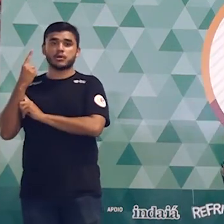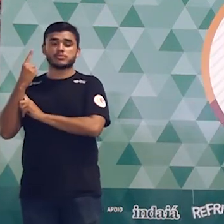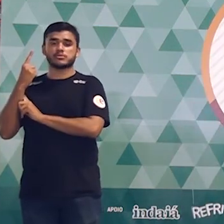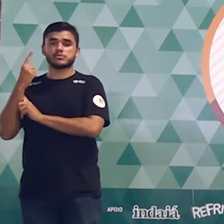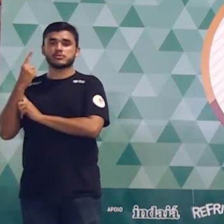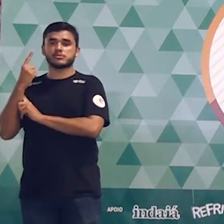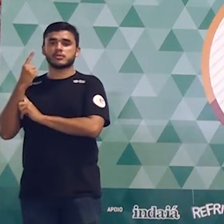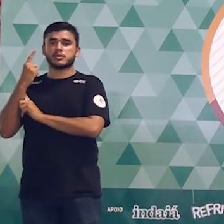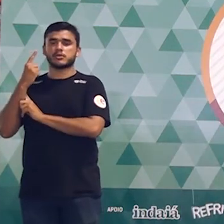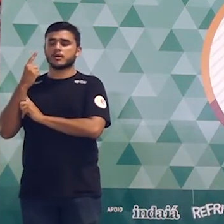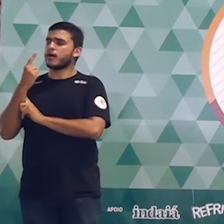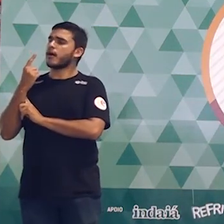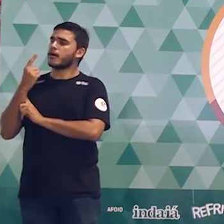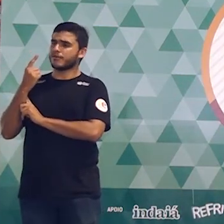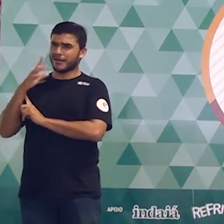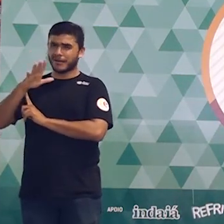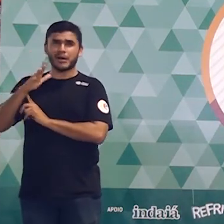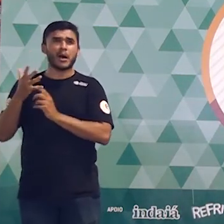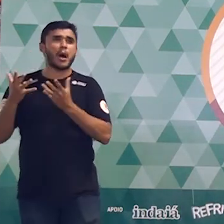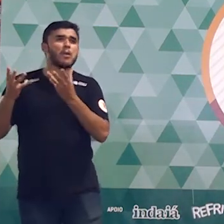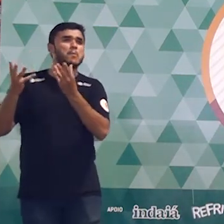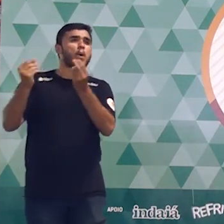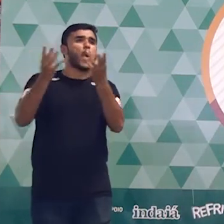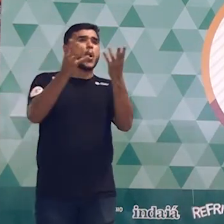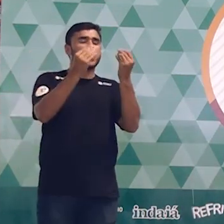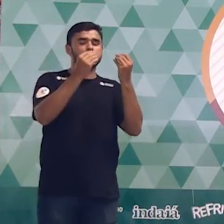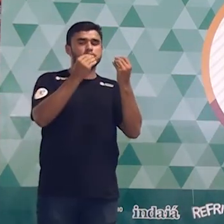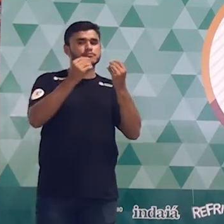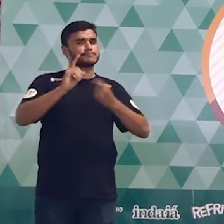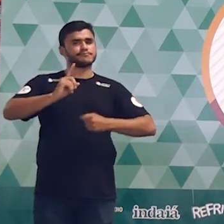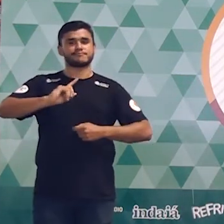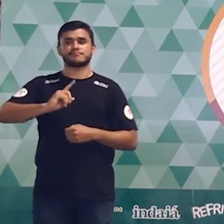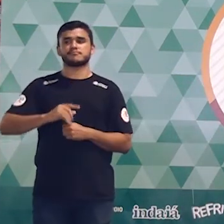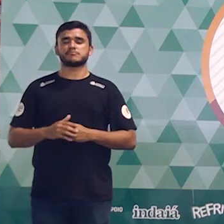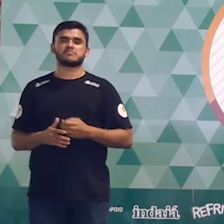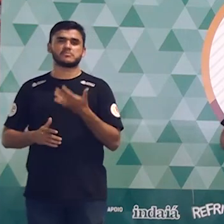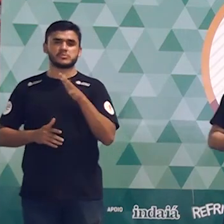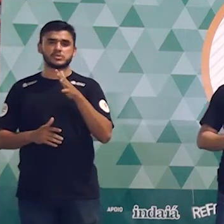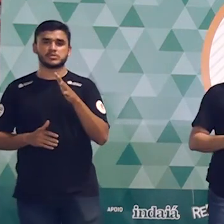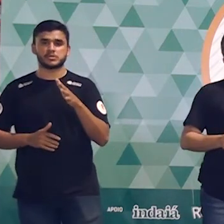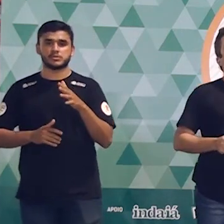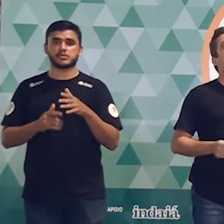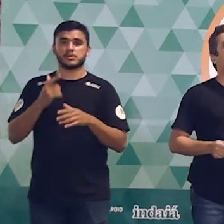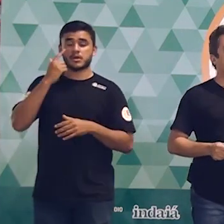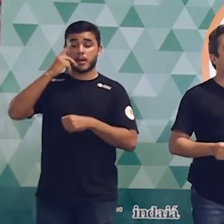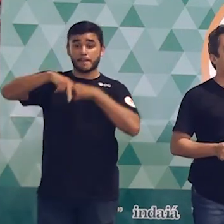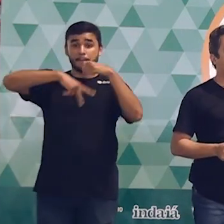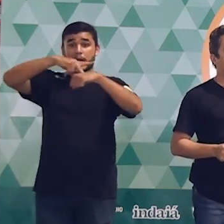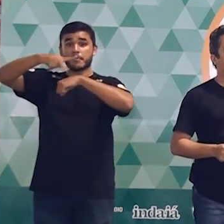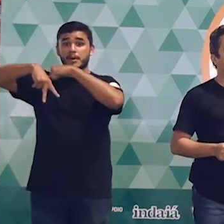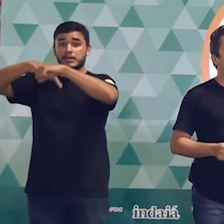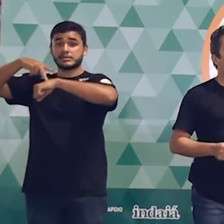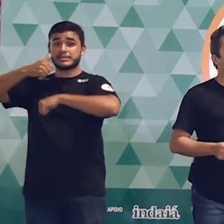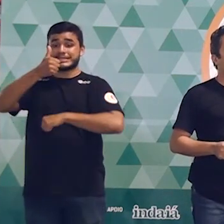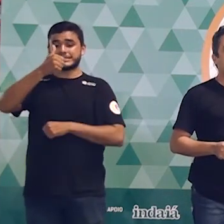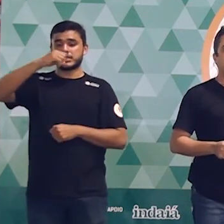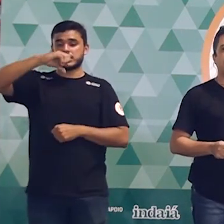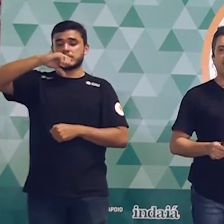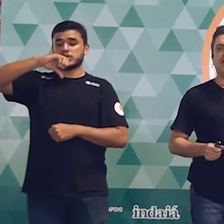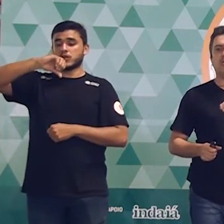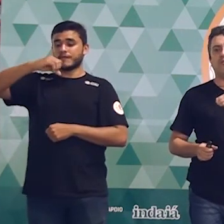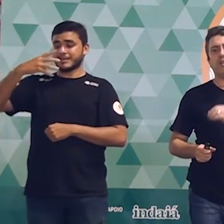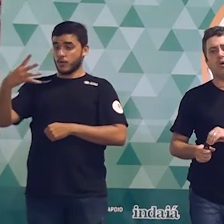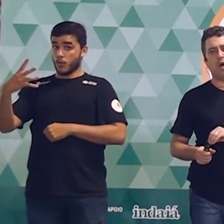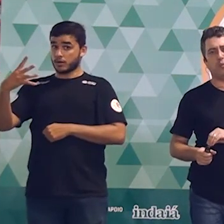então vai ter muito, professor. Não, vai não. Hoje nós temos uns 194 países no mundo.